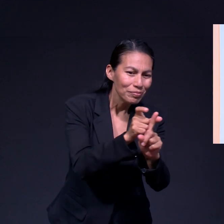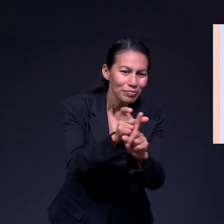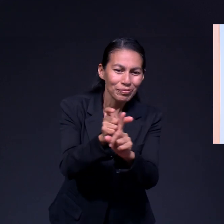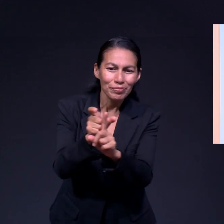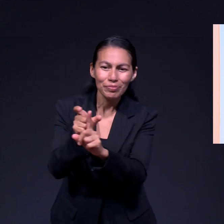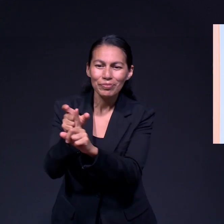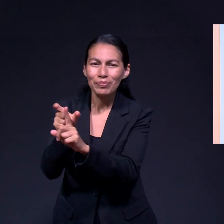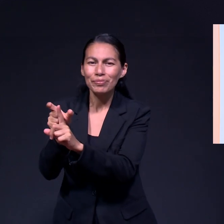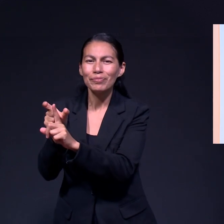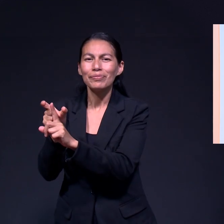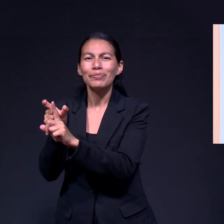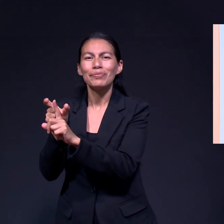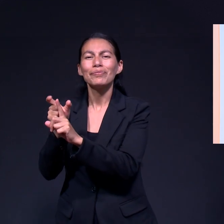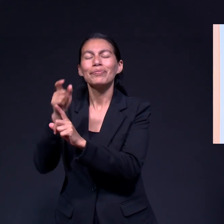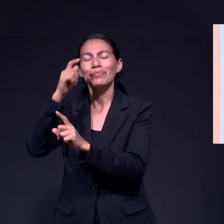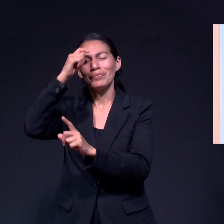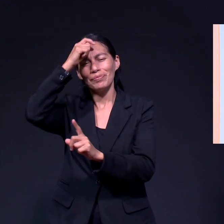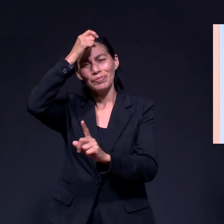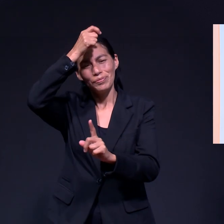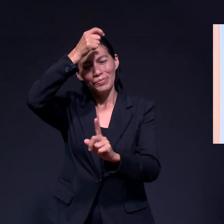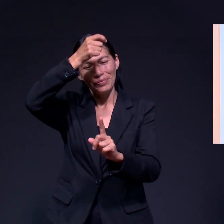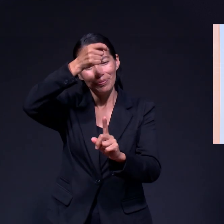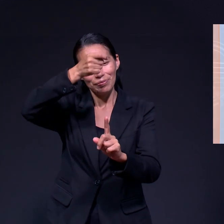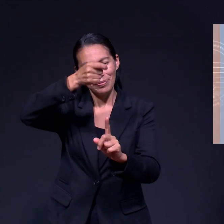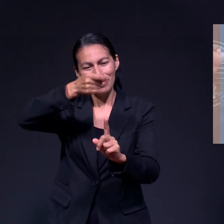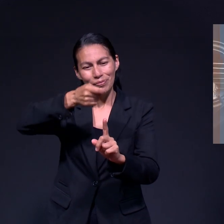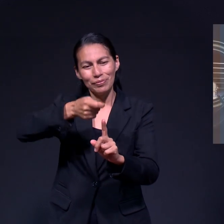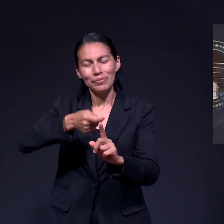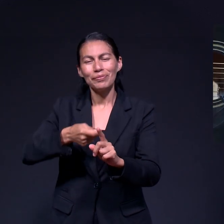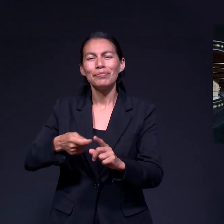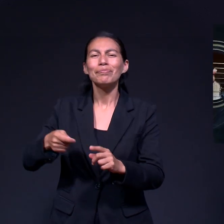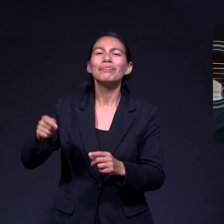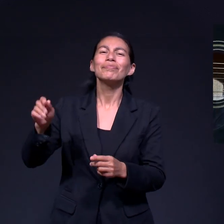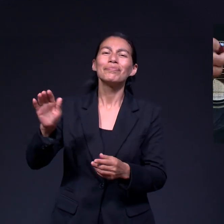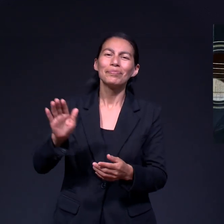Esperanza mía y Castillo mío